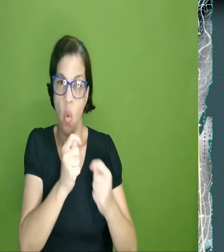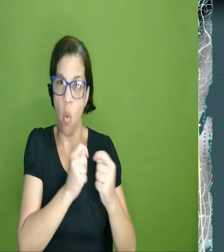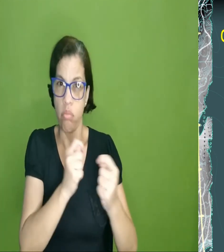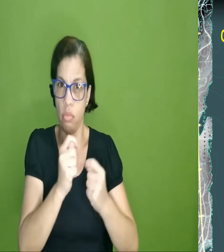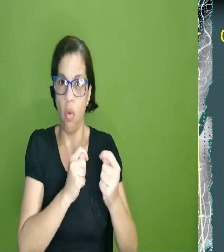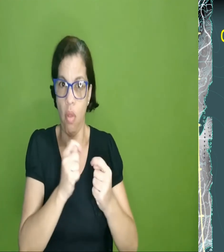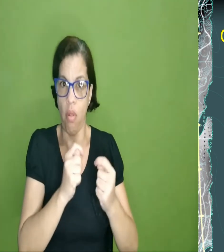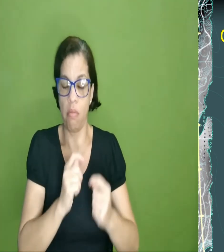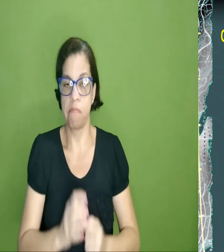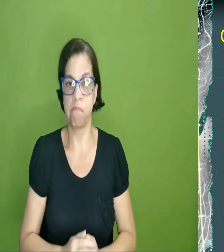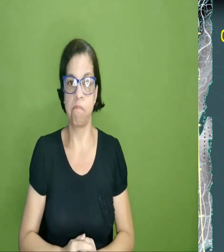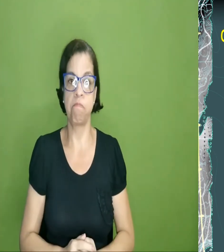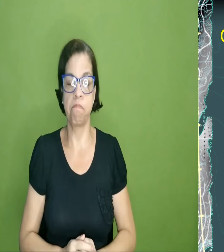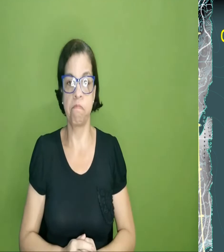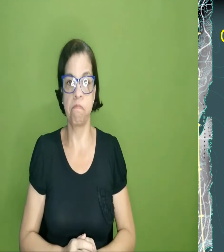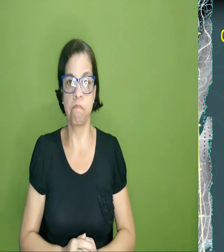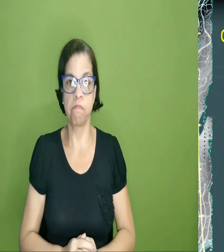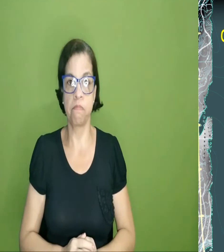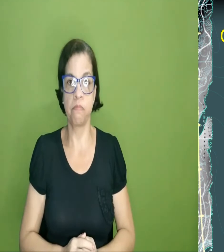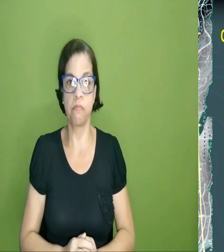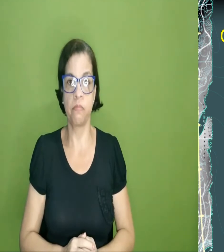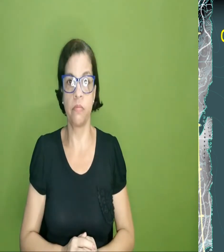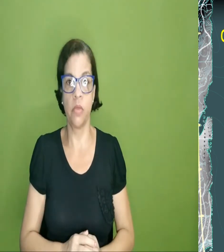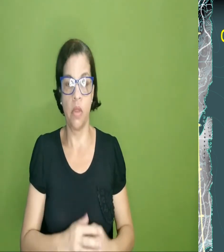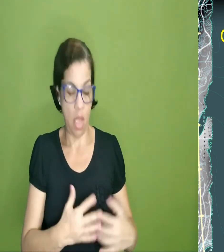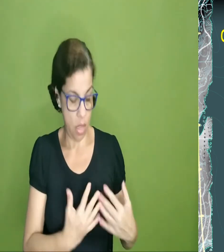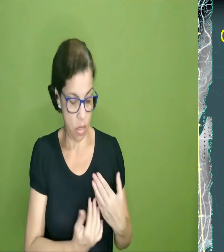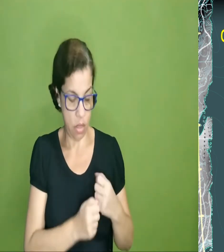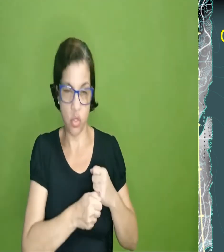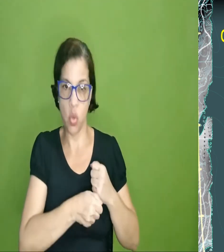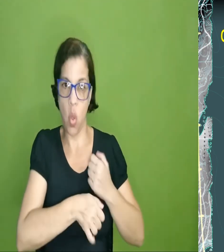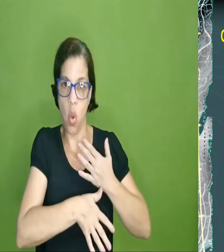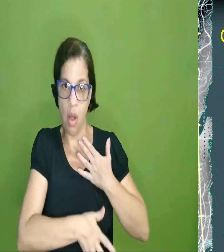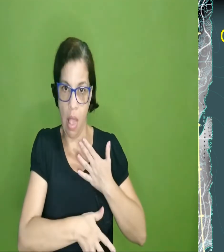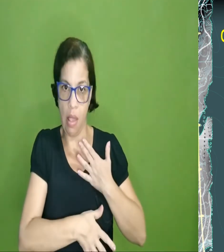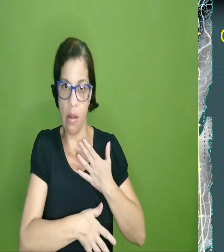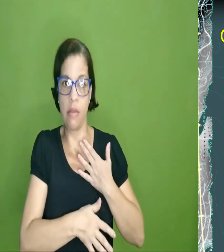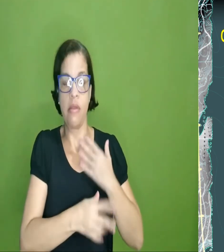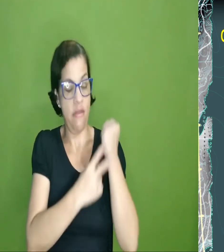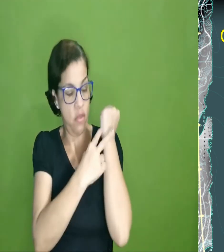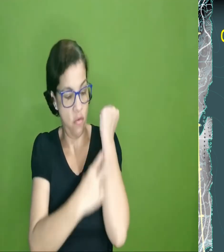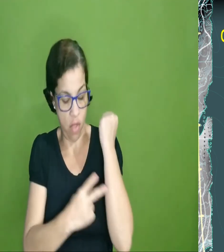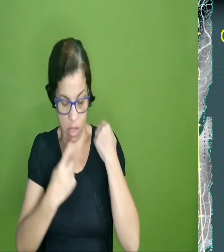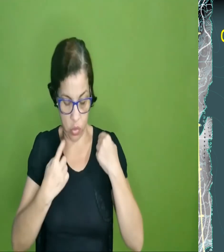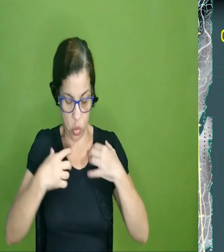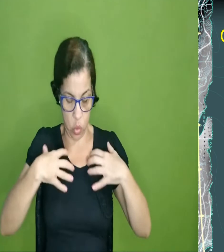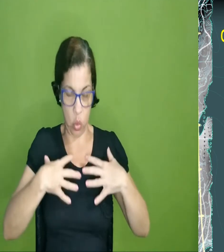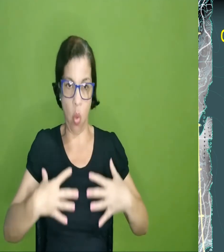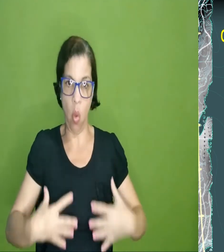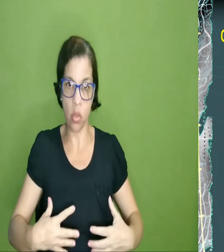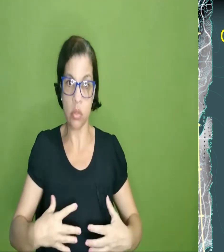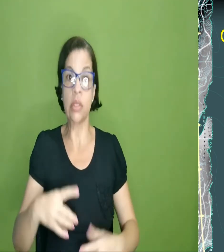importante. As coronárias e os vasos da musculatura esquelética apresentam